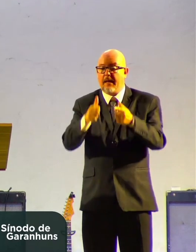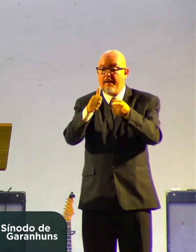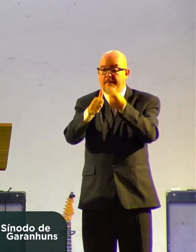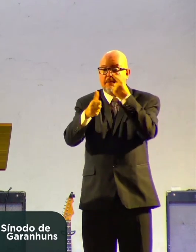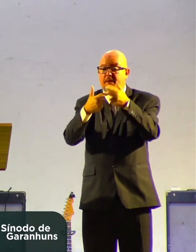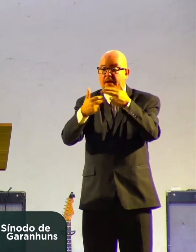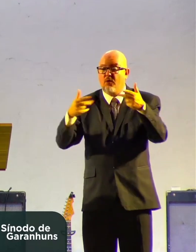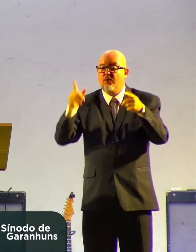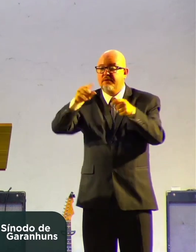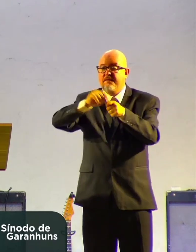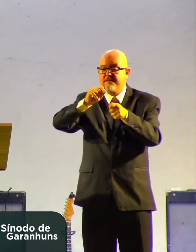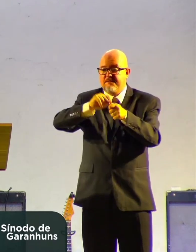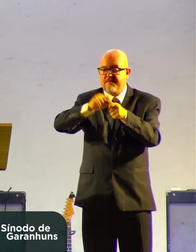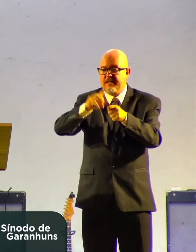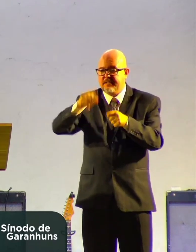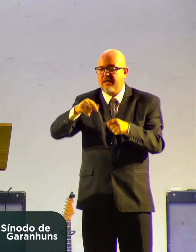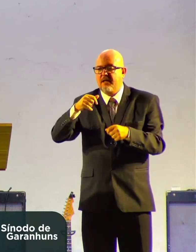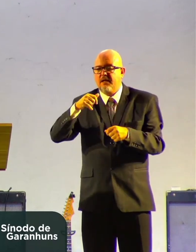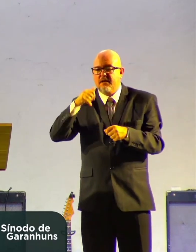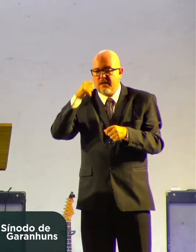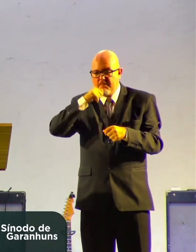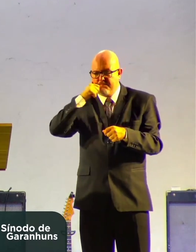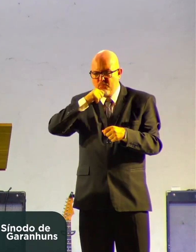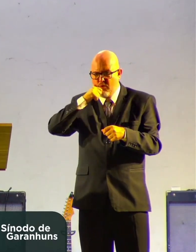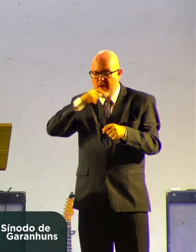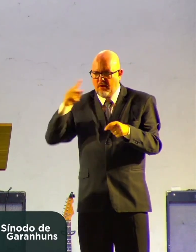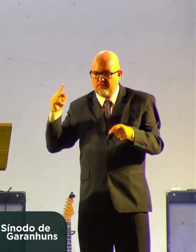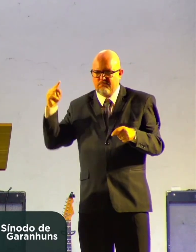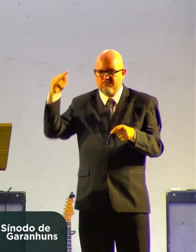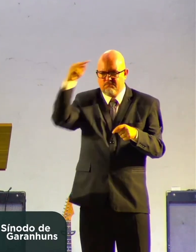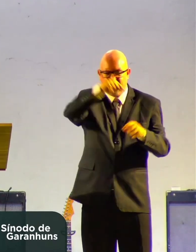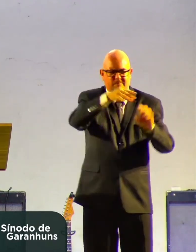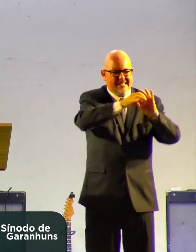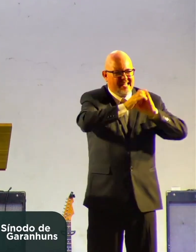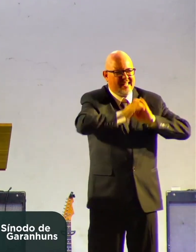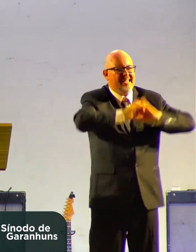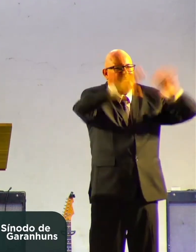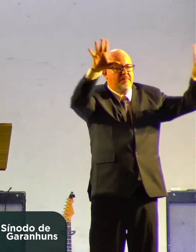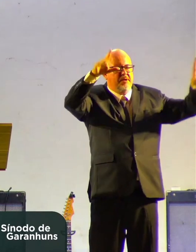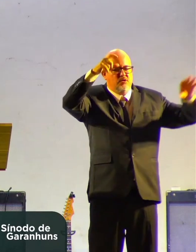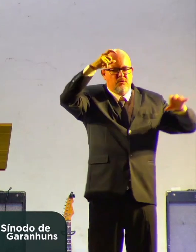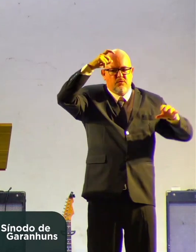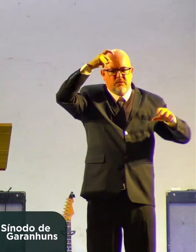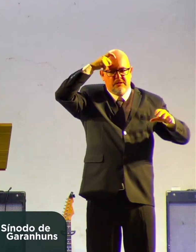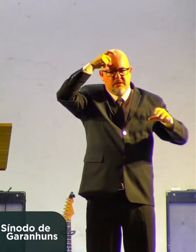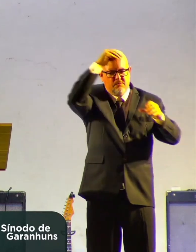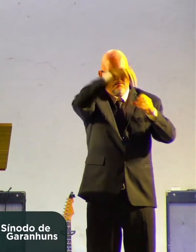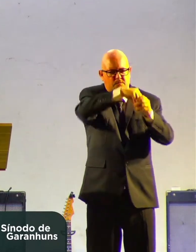que fizeram foi ir lá na casa daquela moça, e na autoridade do nome de Jesus, libertá-la do poder dos demônios.